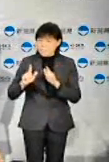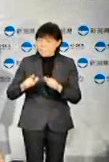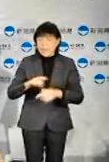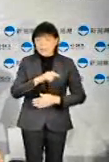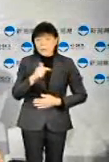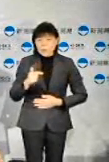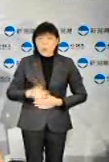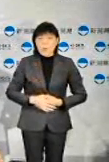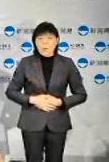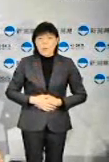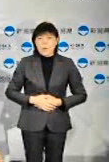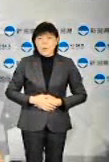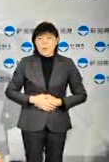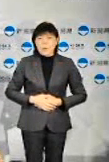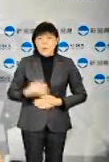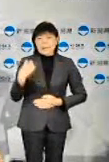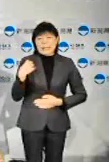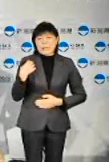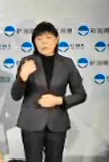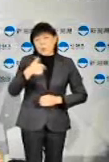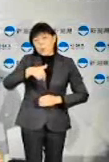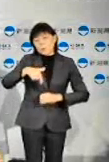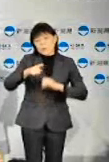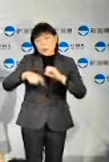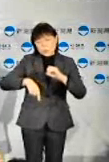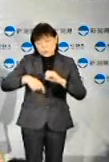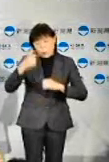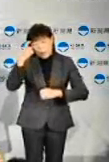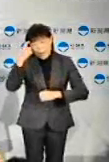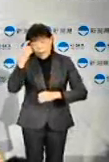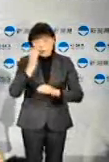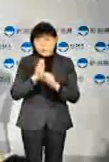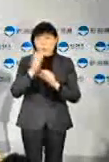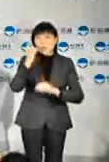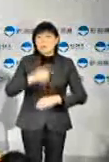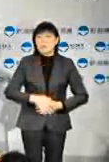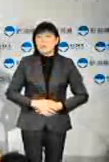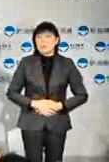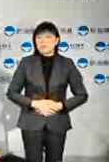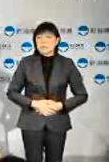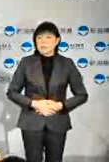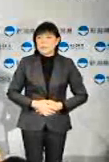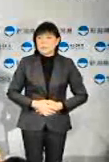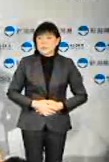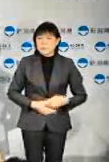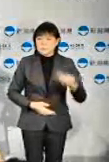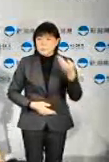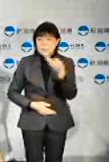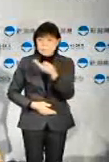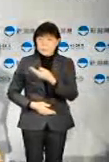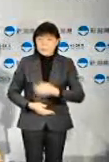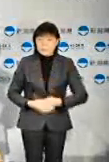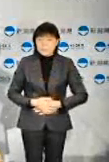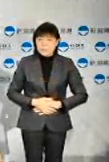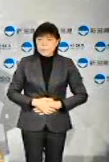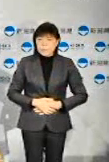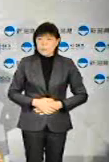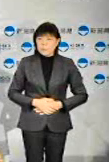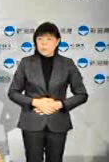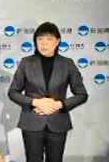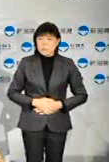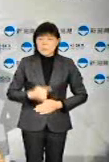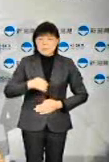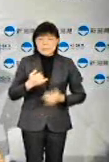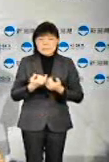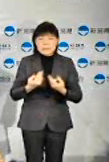いろんなあの担当部局も知恵絞っていただいていると思います。 ありがとうございます。あともう一点あのちょっと話が変わるんですが、あの自